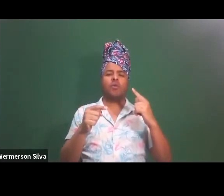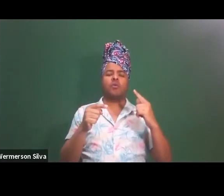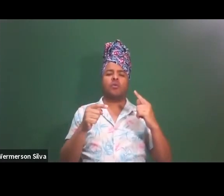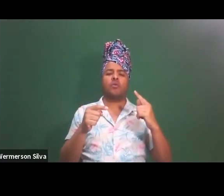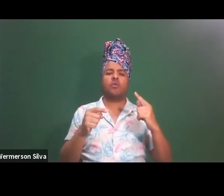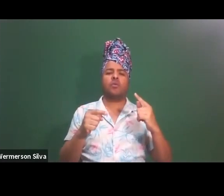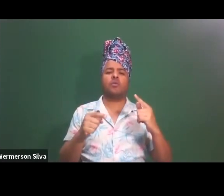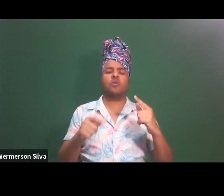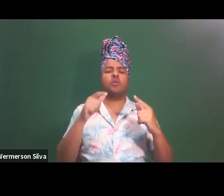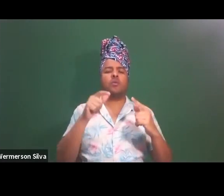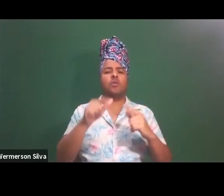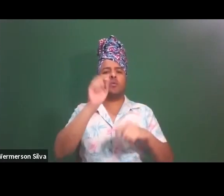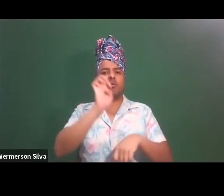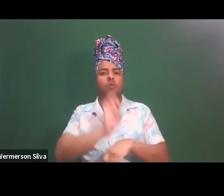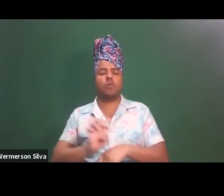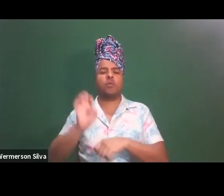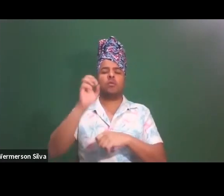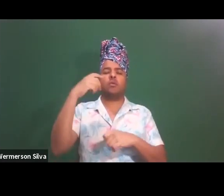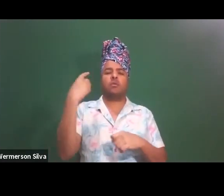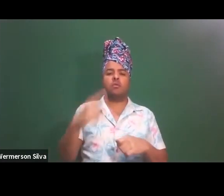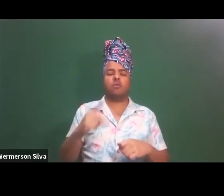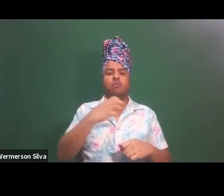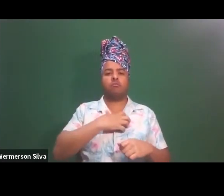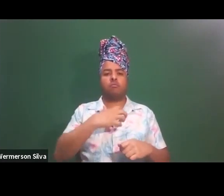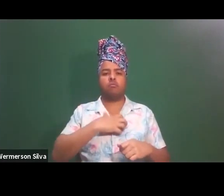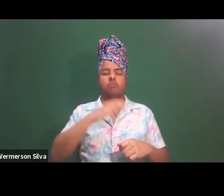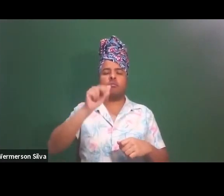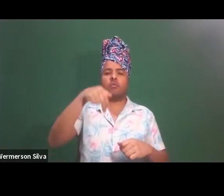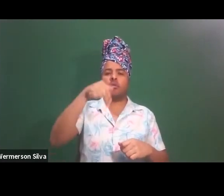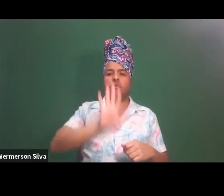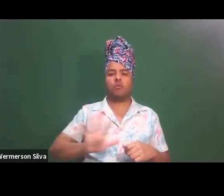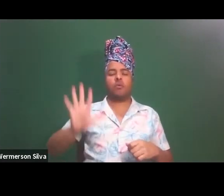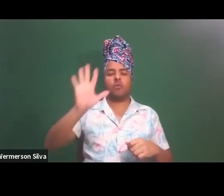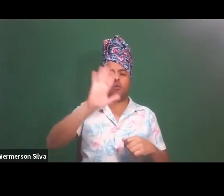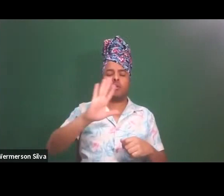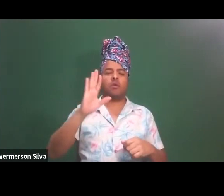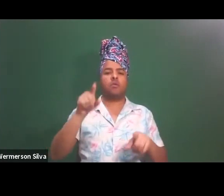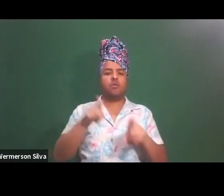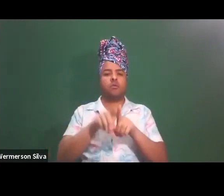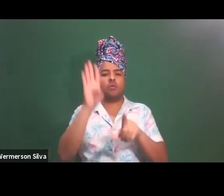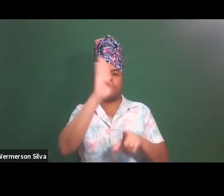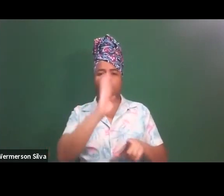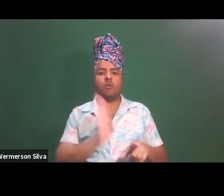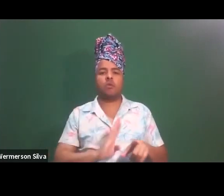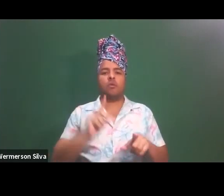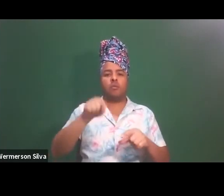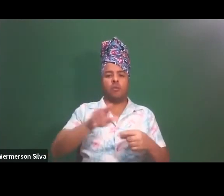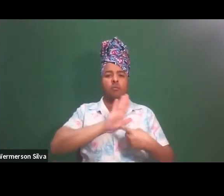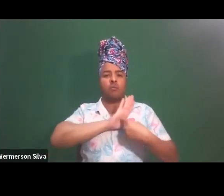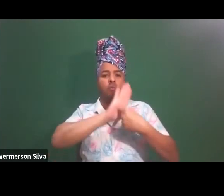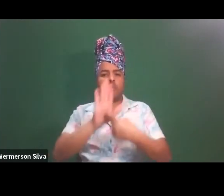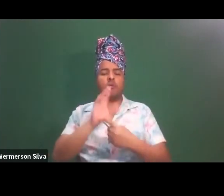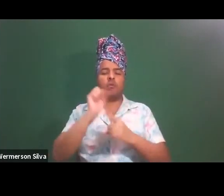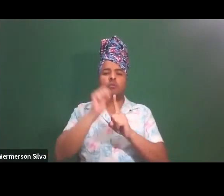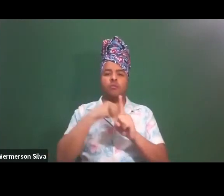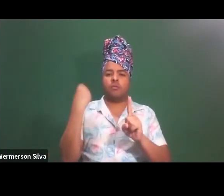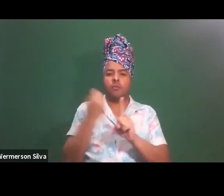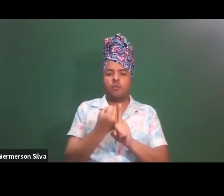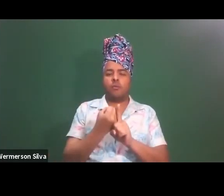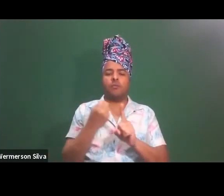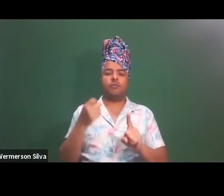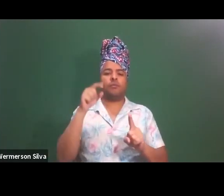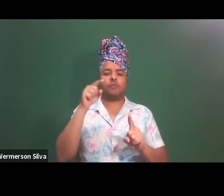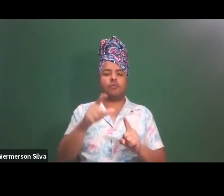do estado da Bahia, no Nordeste brasileiro, para mostrar para a sociedade que existe